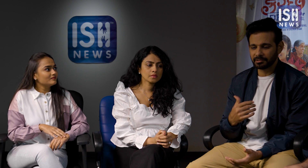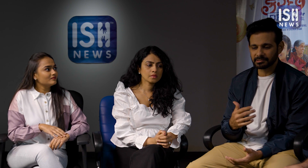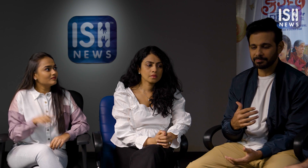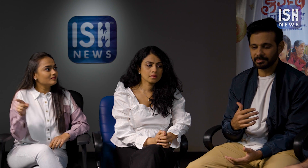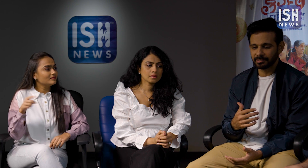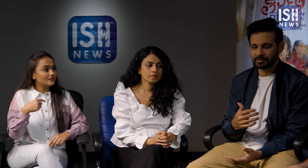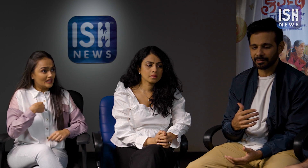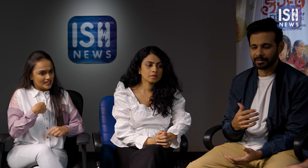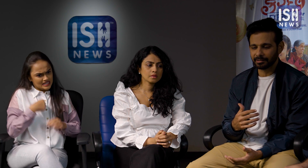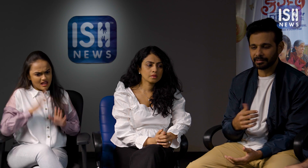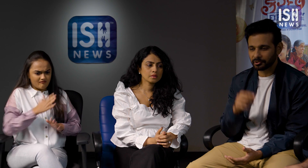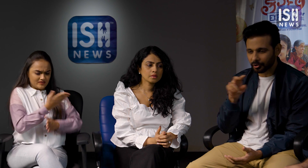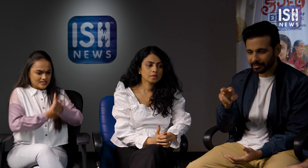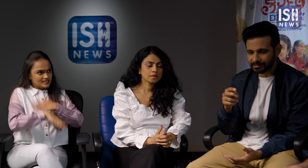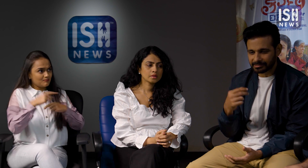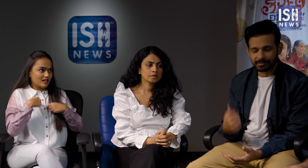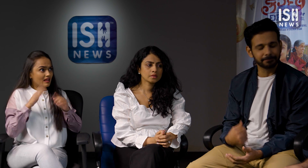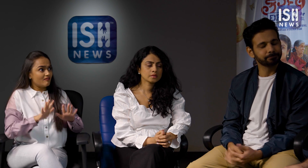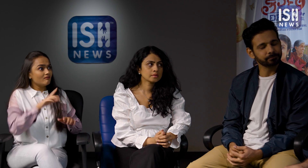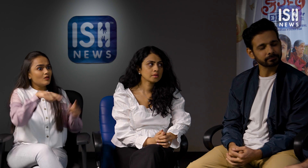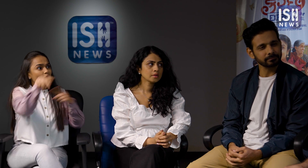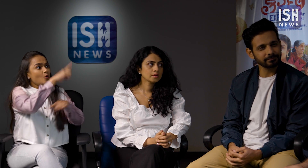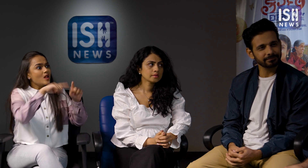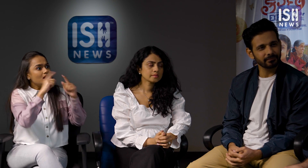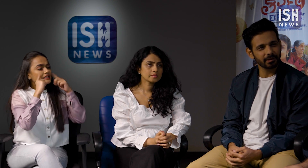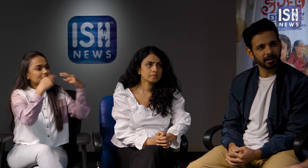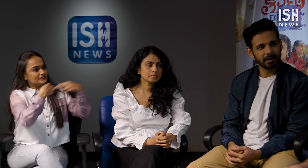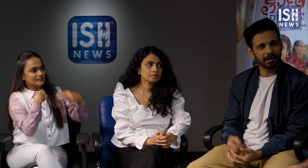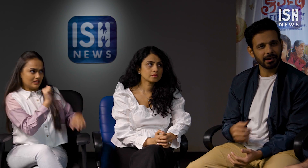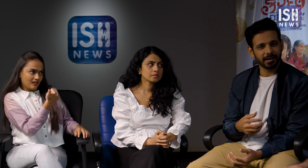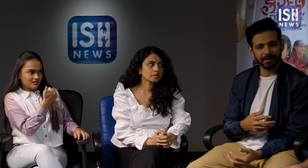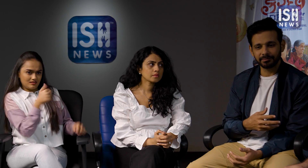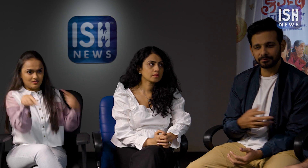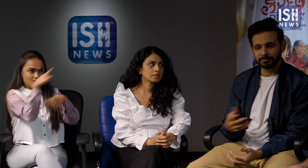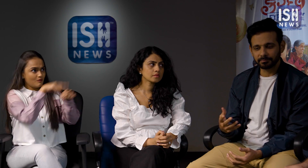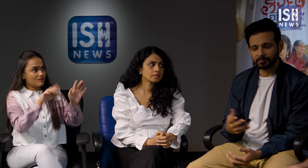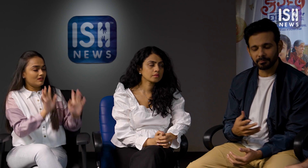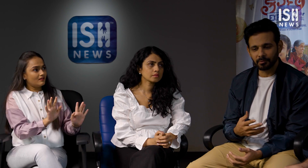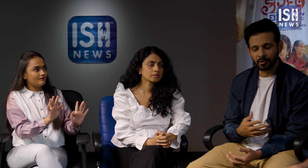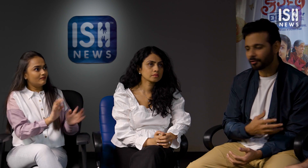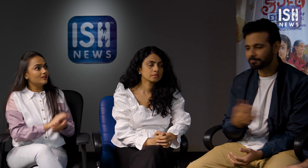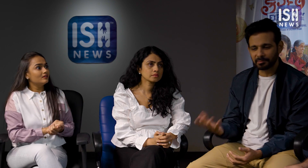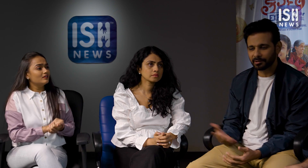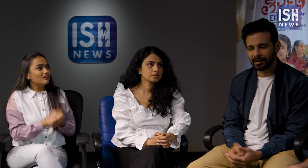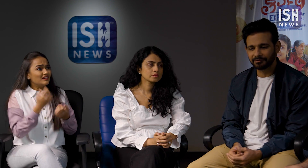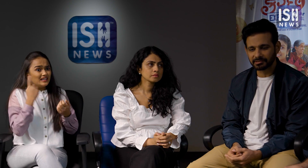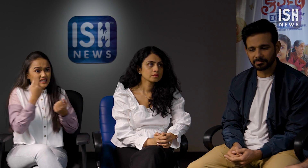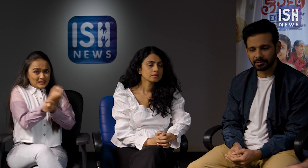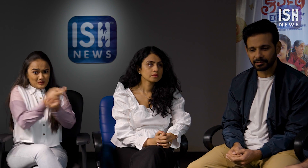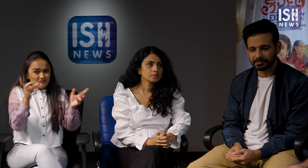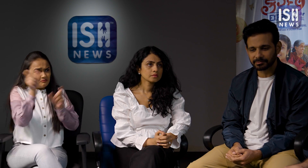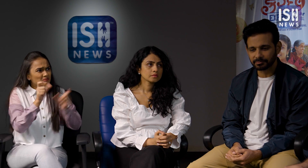I have a disability that you all can see, and a lot of people